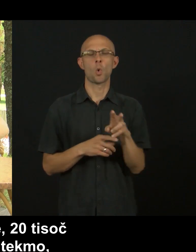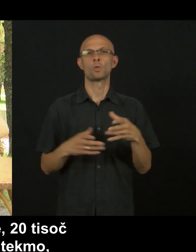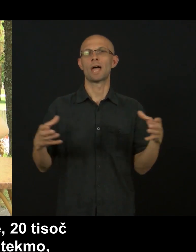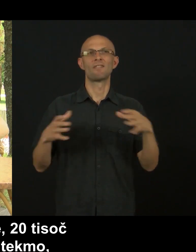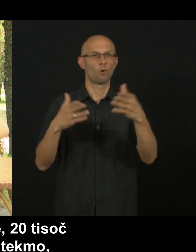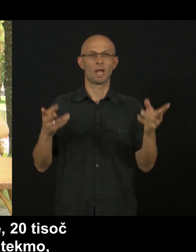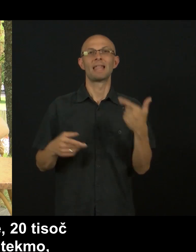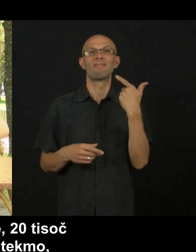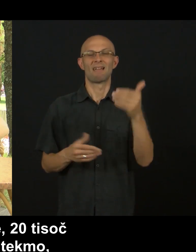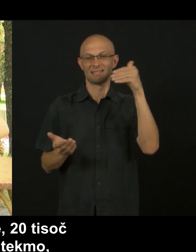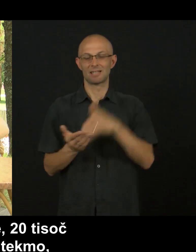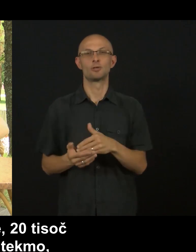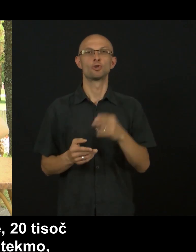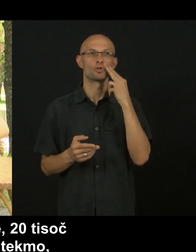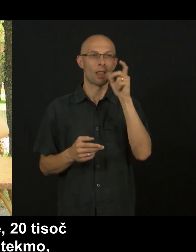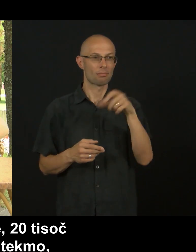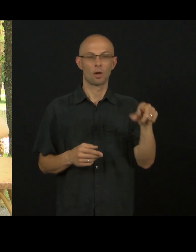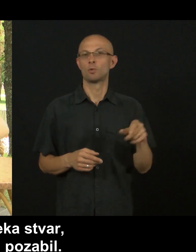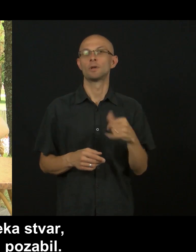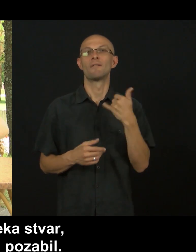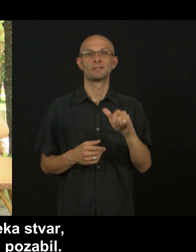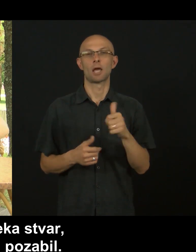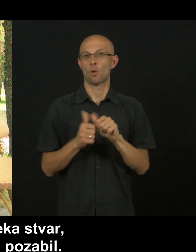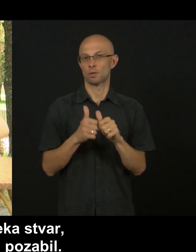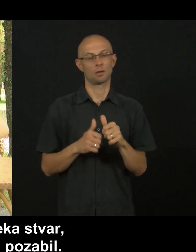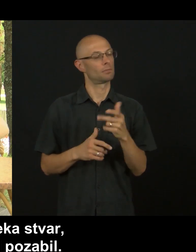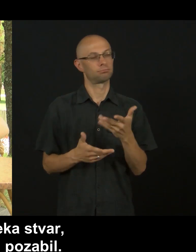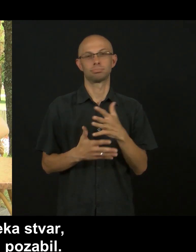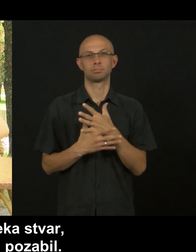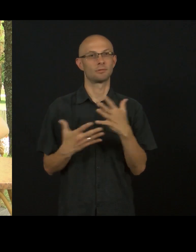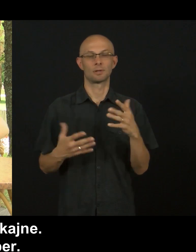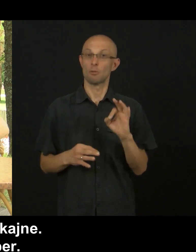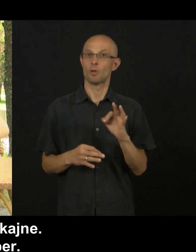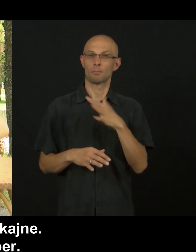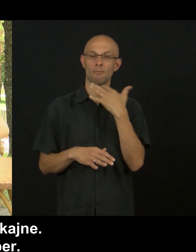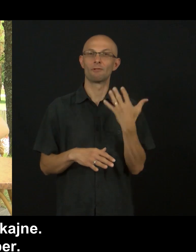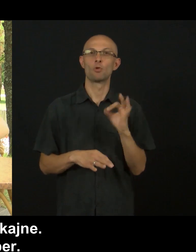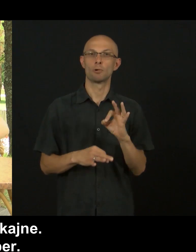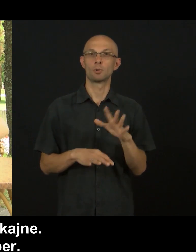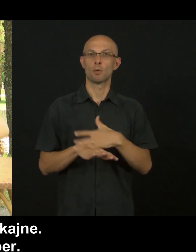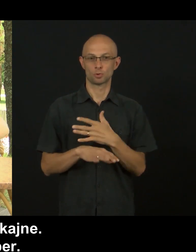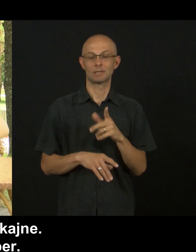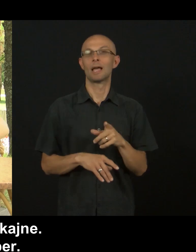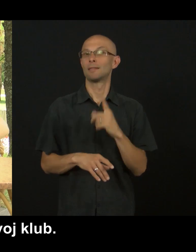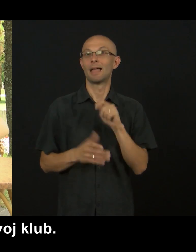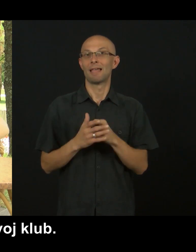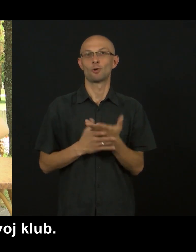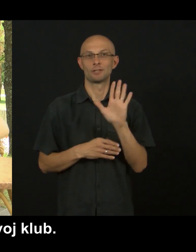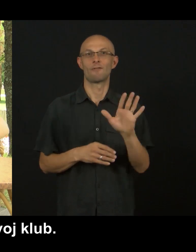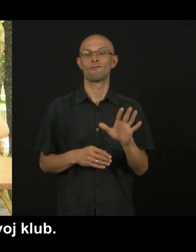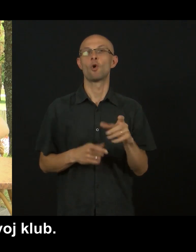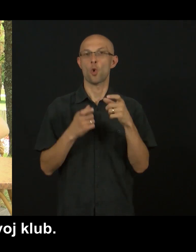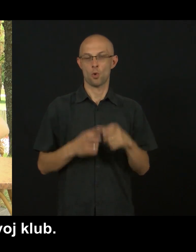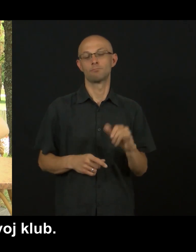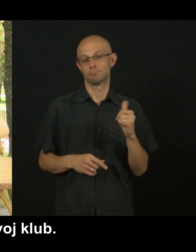20 tisoč gledalcev vsako tekmo, tako da to je res neka stvar, ki ne bom pozabil. Dobro občutke, ne? Ja, super, super. Ti navijajo za tvoj